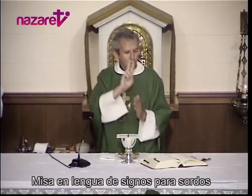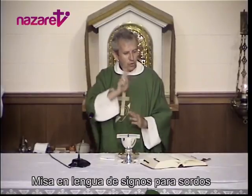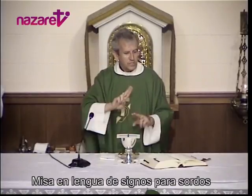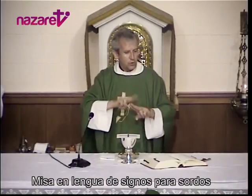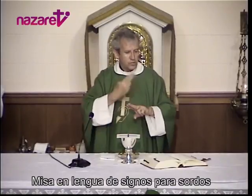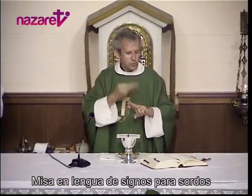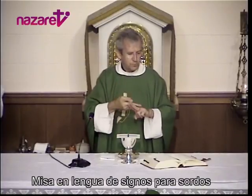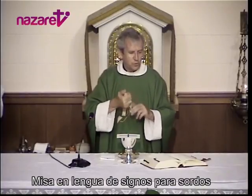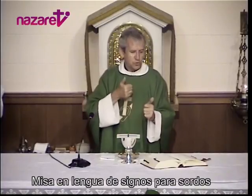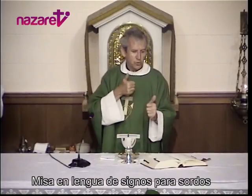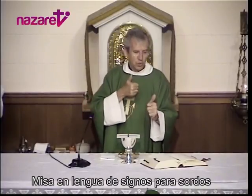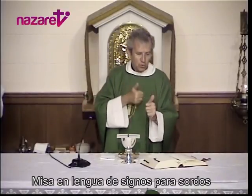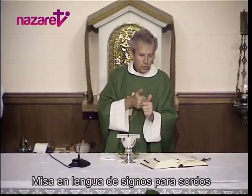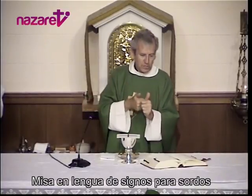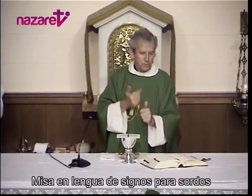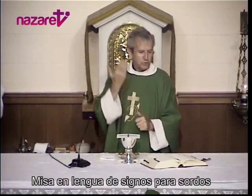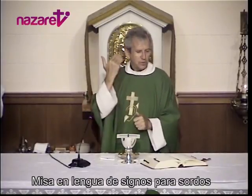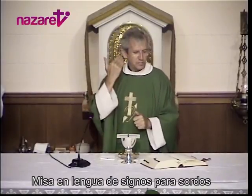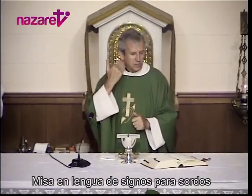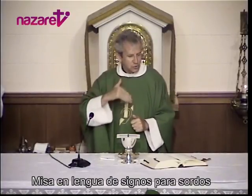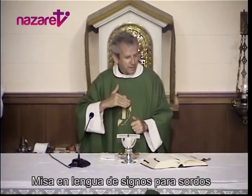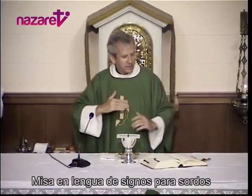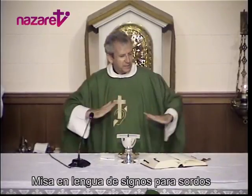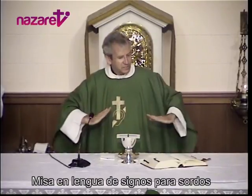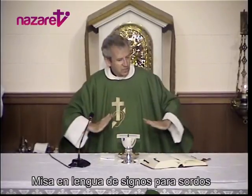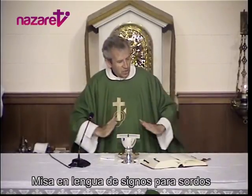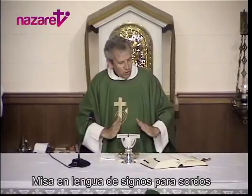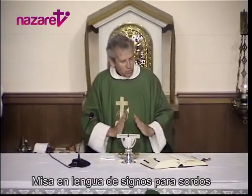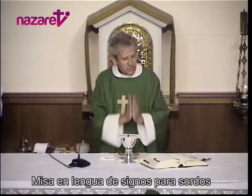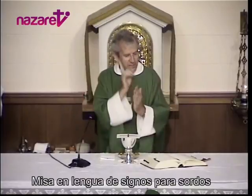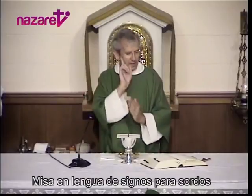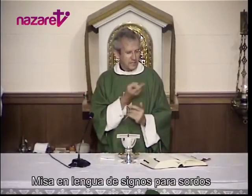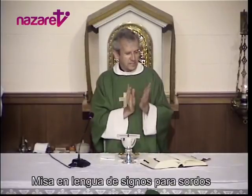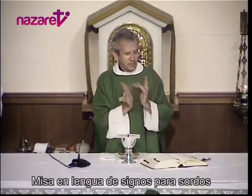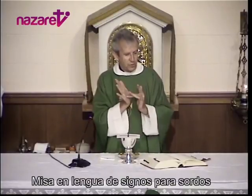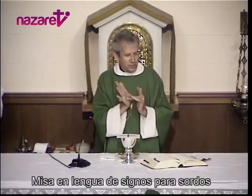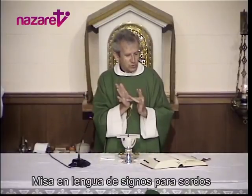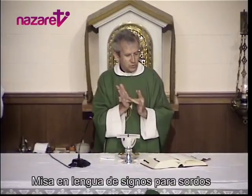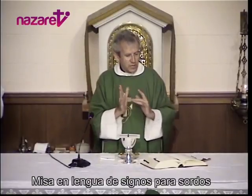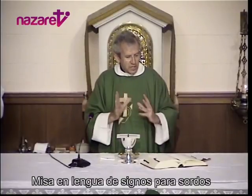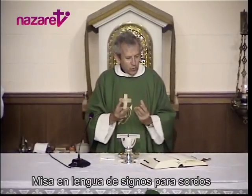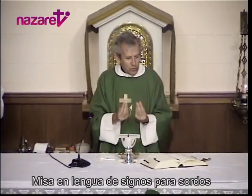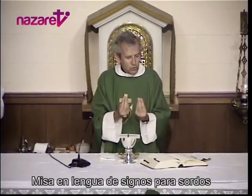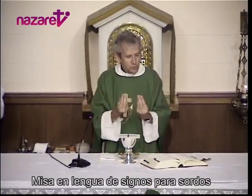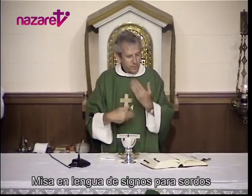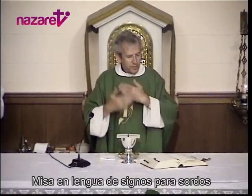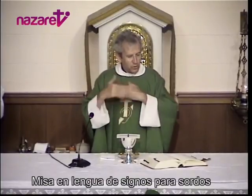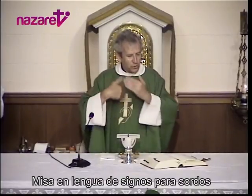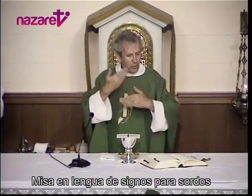San José su esposo, con los apóstoles y los mártires, con Santa Teresa del Niño Jesús y cuantos vivieron en tu